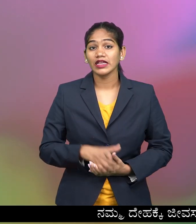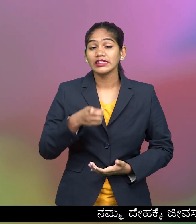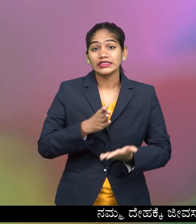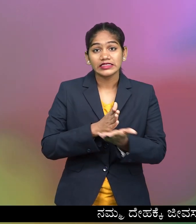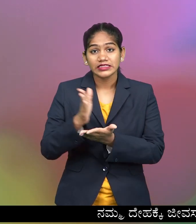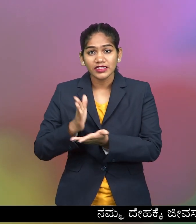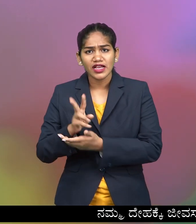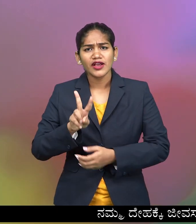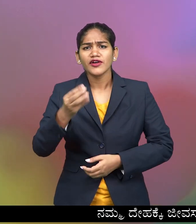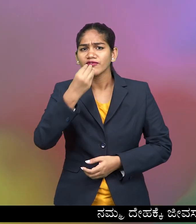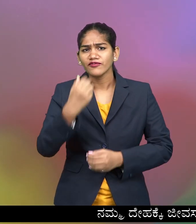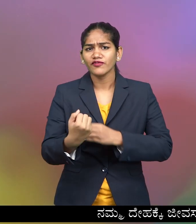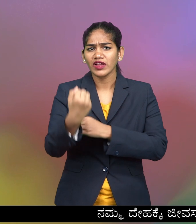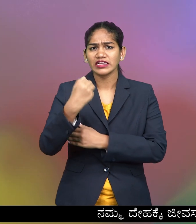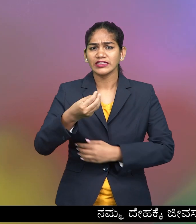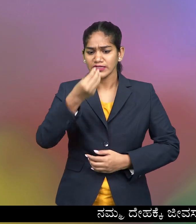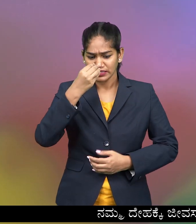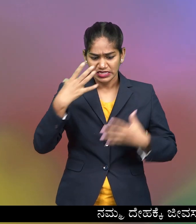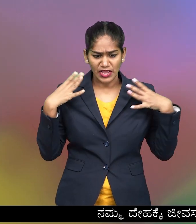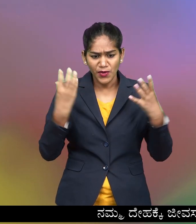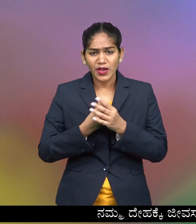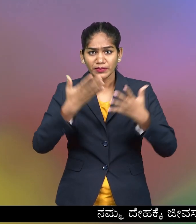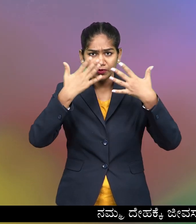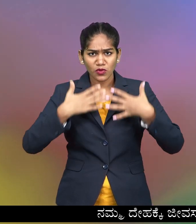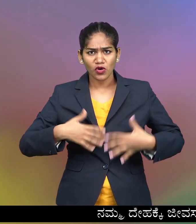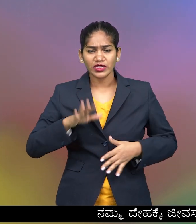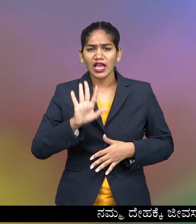ನಮ್ಮ ದೇಹಕ್ಕೆ ಜೀವಸತ್ವಗಳ ಮೂಲಗಳು ಎರಡು ರೀತಿಯಲ್ಲಿ.